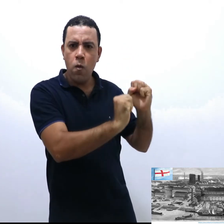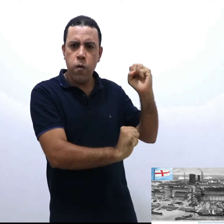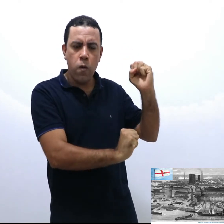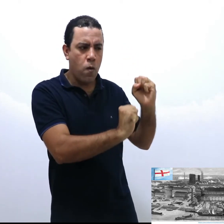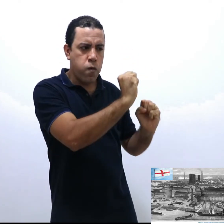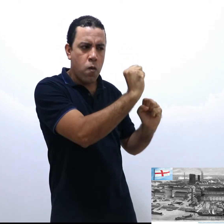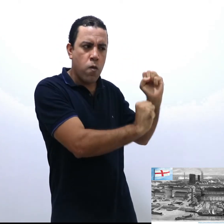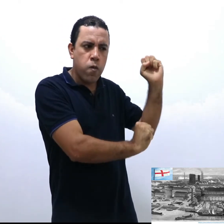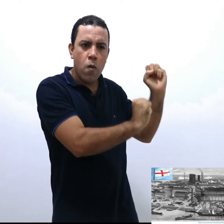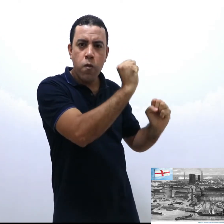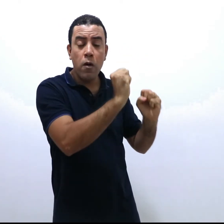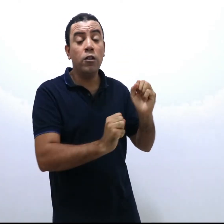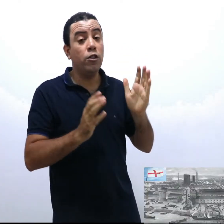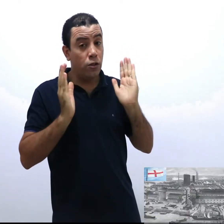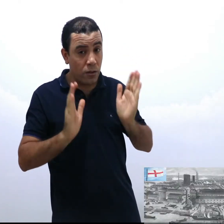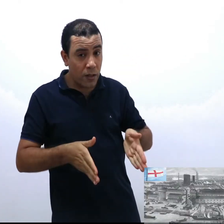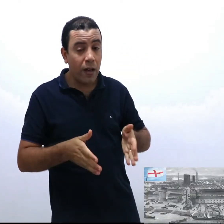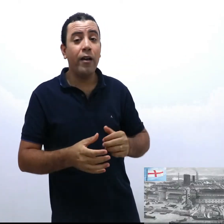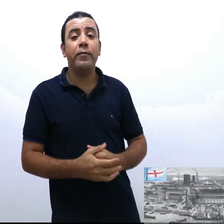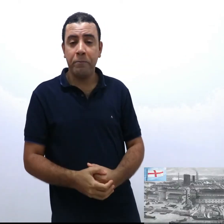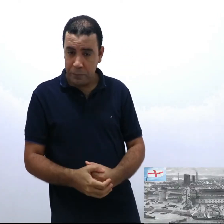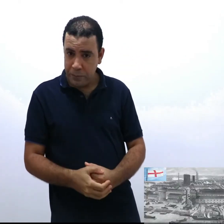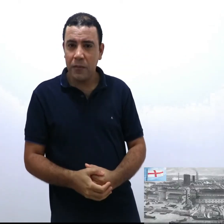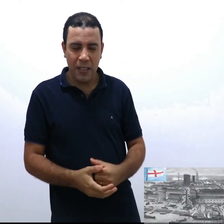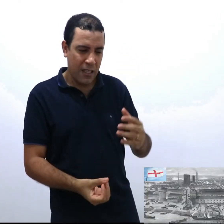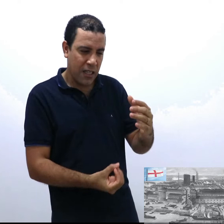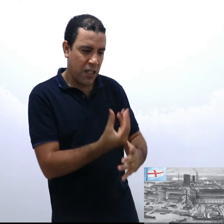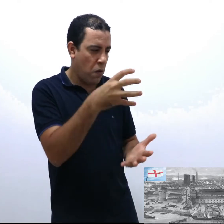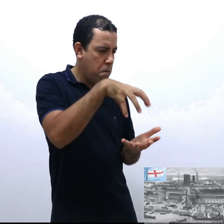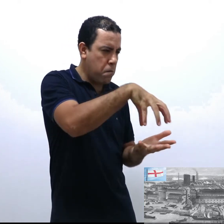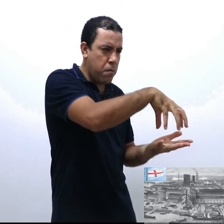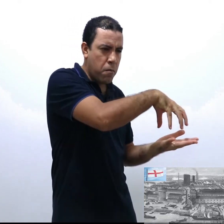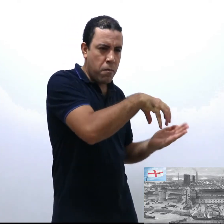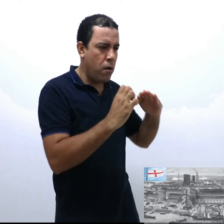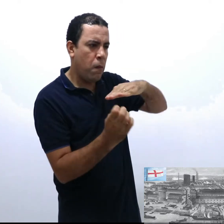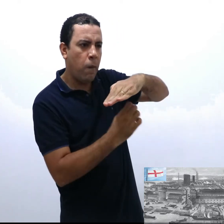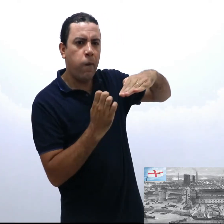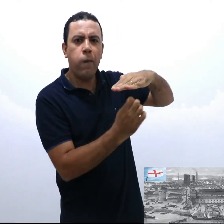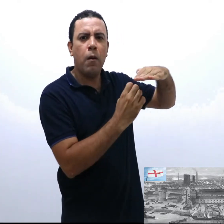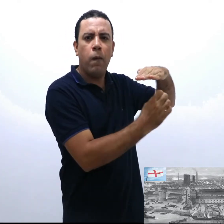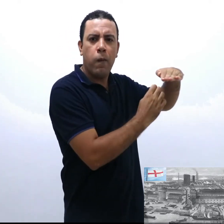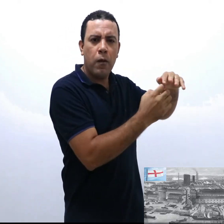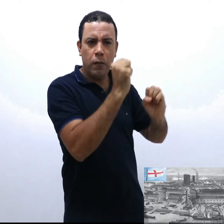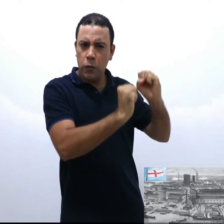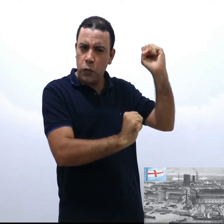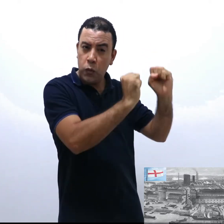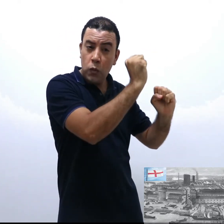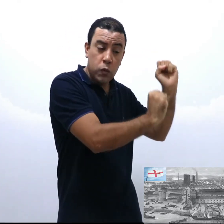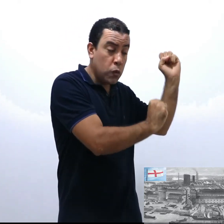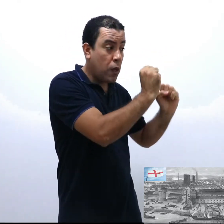que é o surgimento de várias indústrias, várias empresas, várias fábricas. Foi de fato uma mudança muito grande,